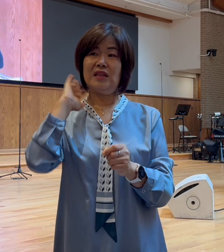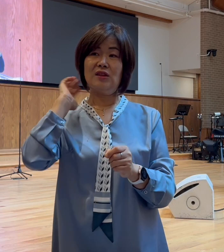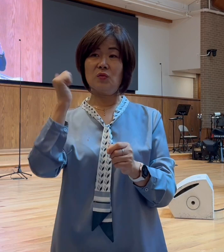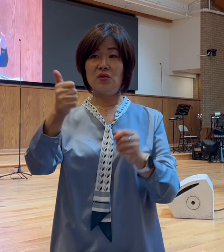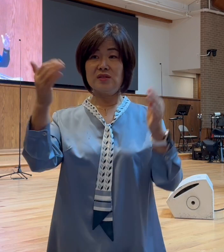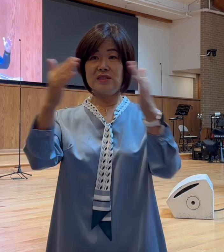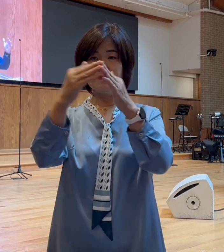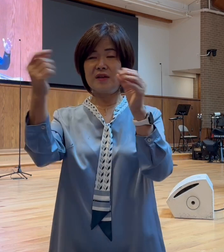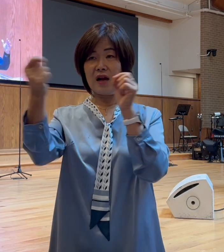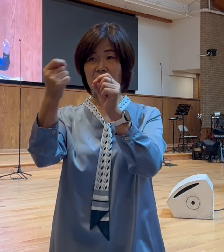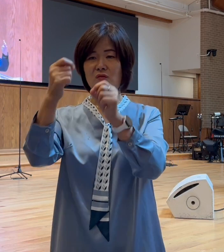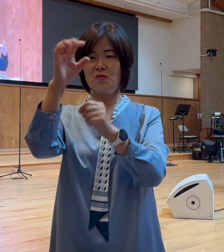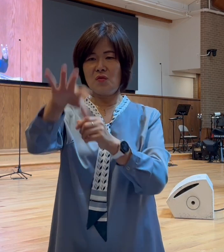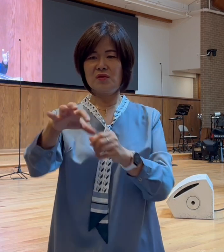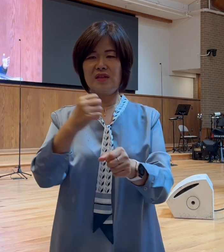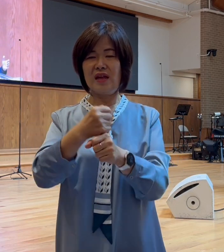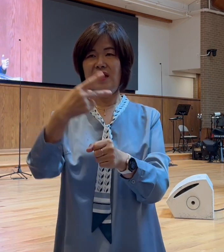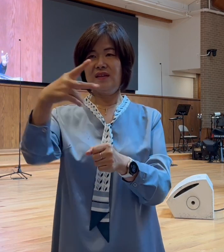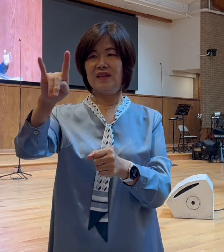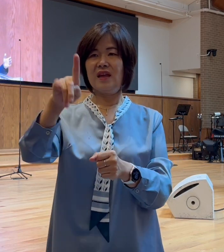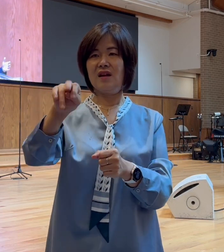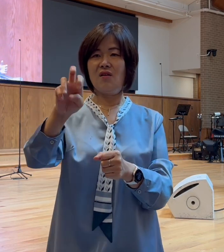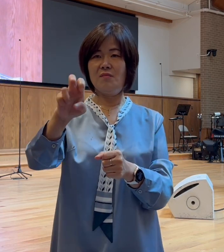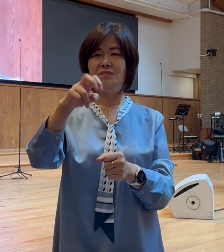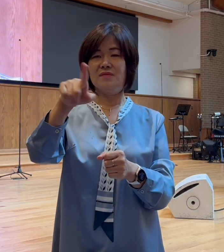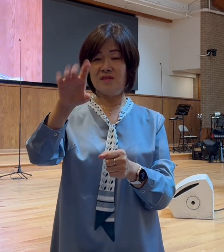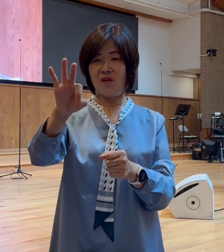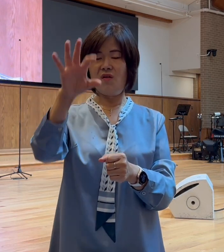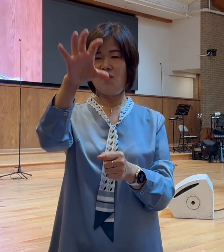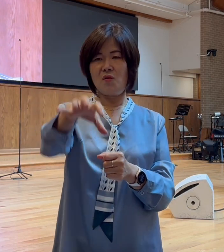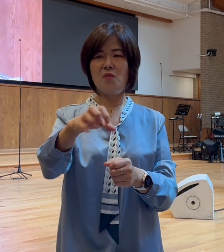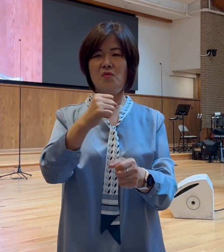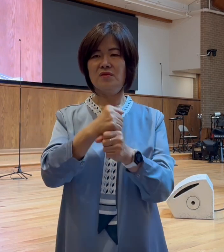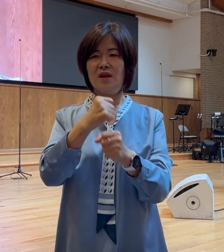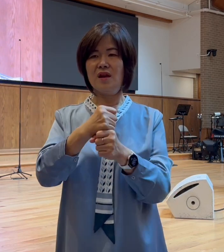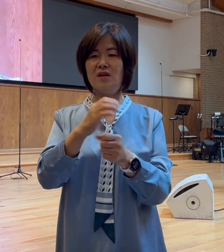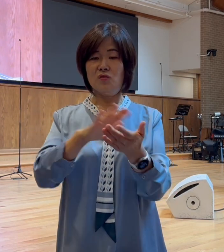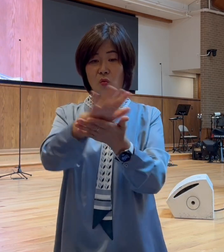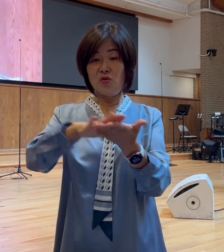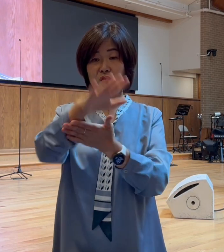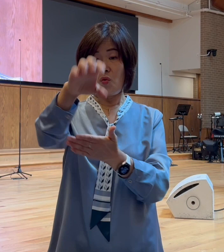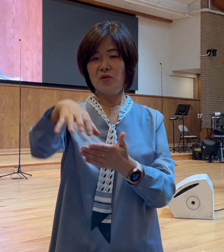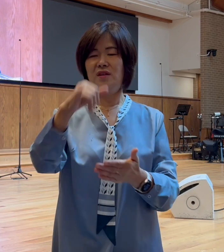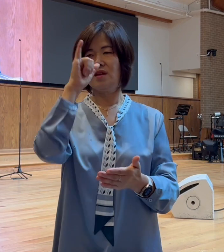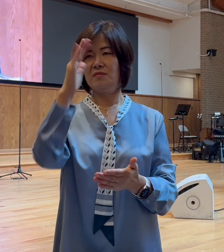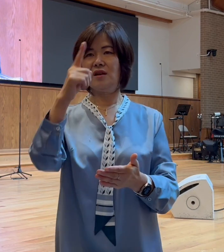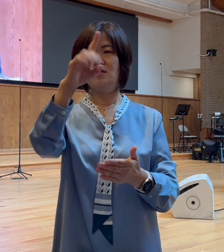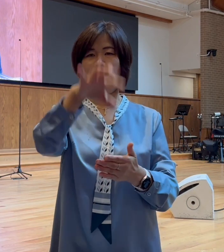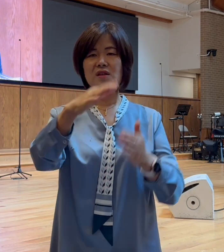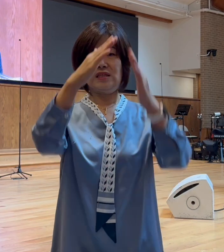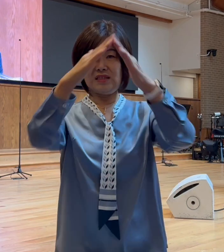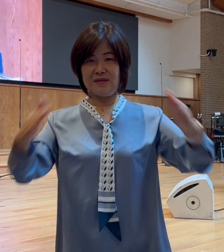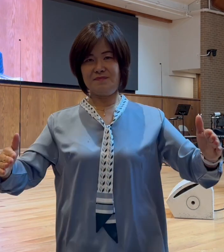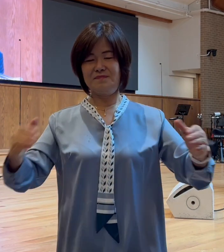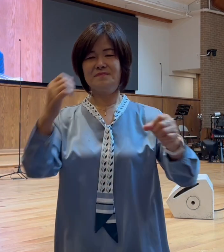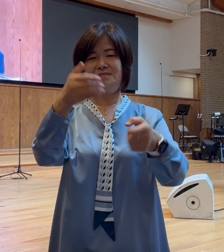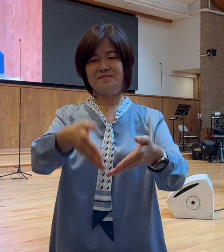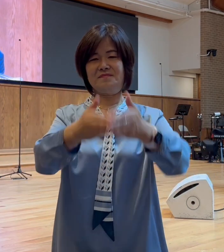이렇게 몇 개를 건너게 되면 세검정 평창동이라고 하는 유원지가 있었습니다. 거기다 이제 집을 지은